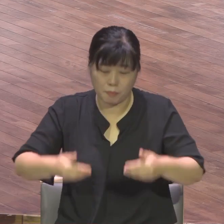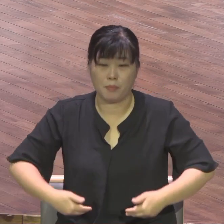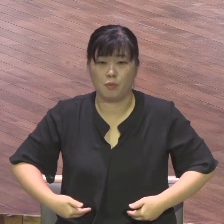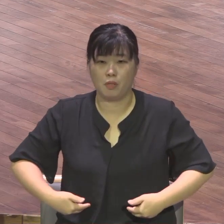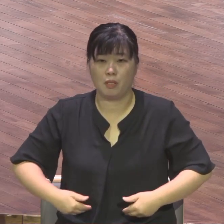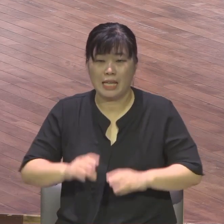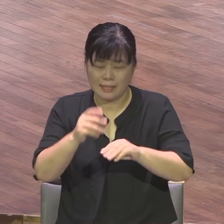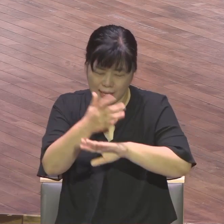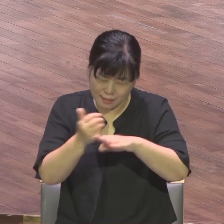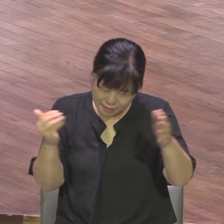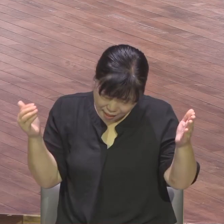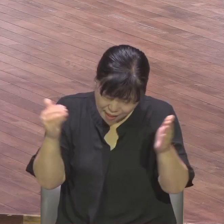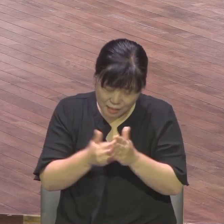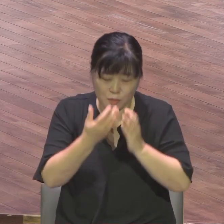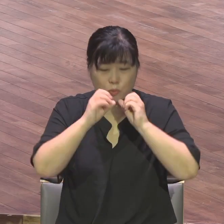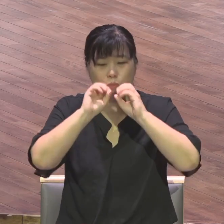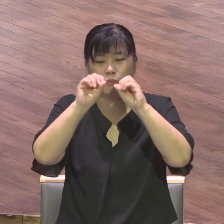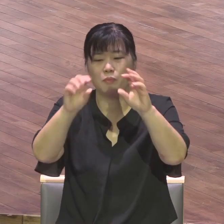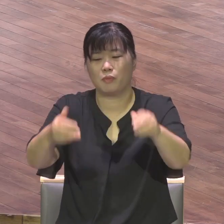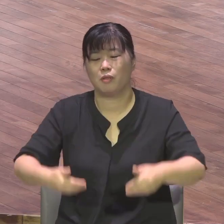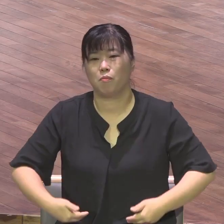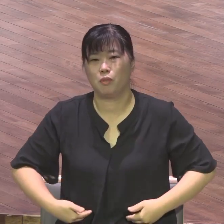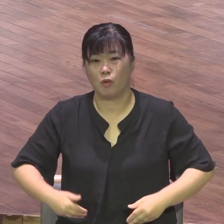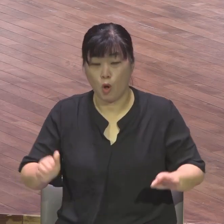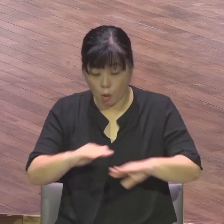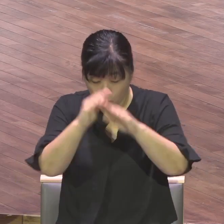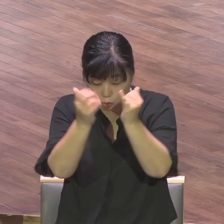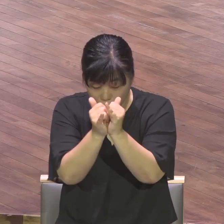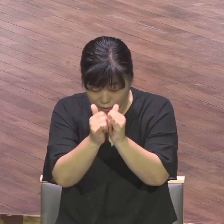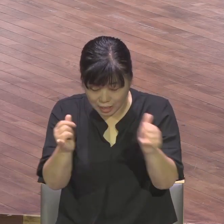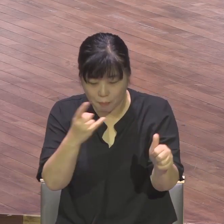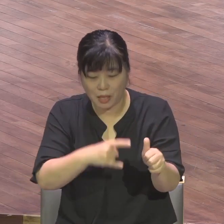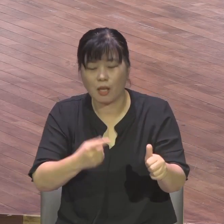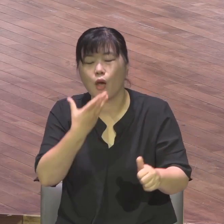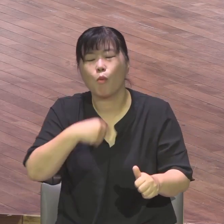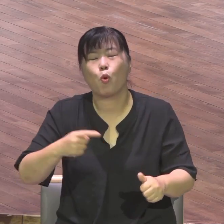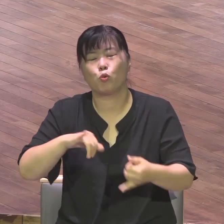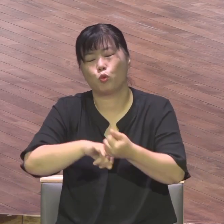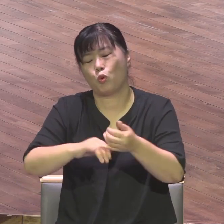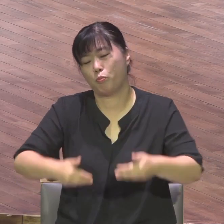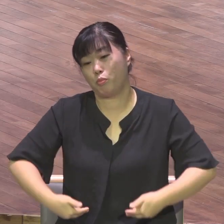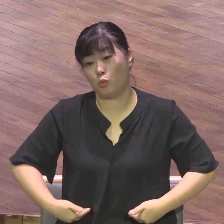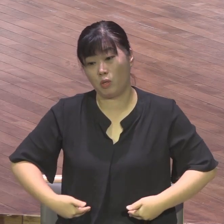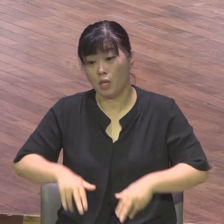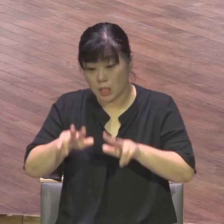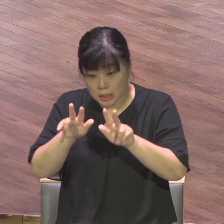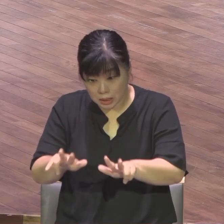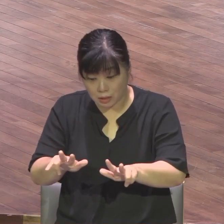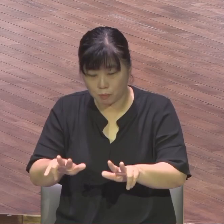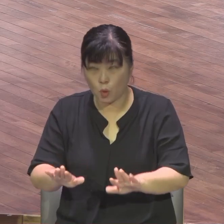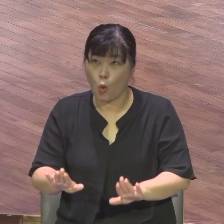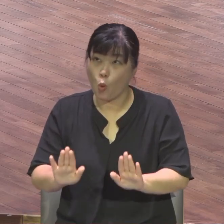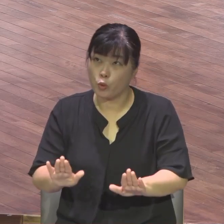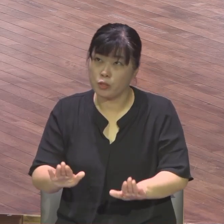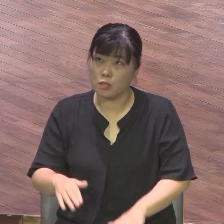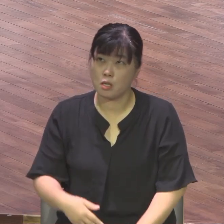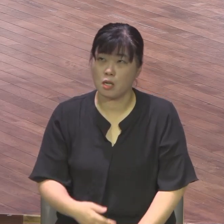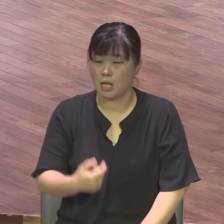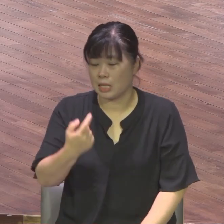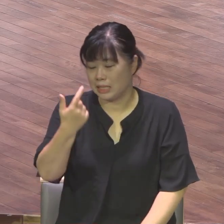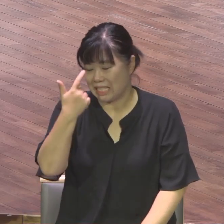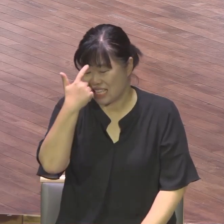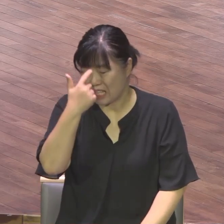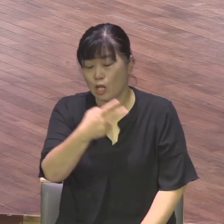끝까지 모든 민족으로 만민에게 가야 돼요. 오늘 인도네시아 발리 전도 캠프 현장을 떠납니다.